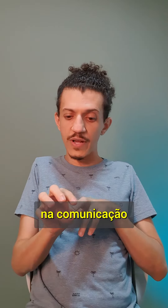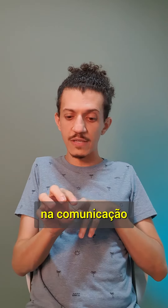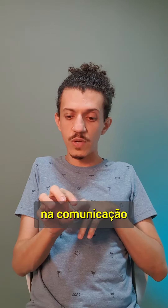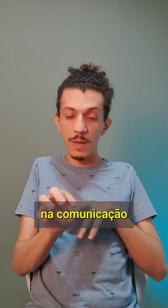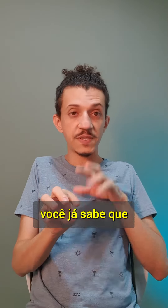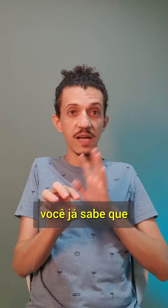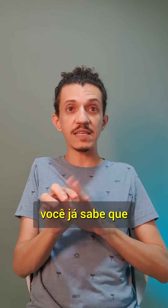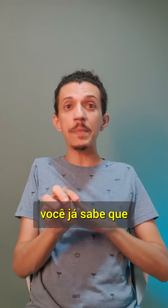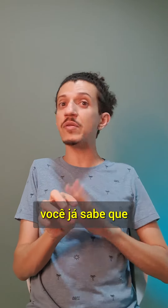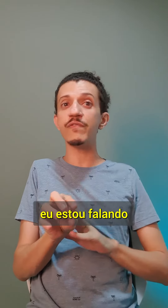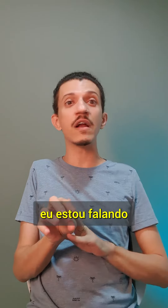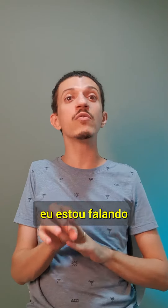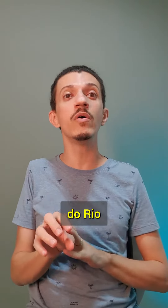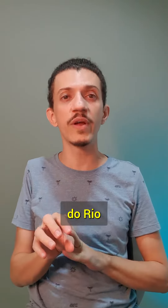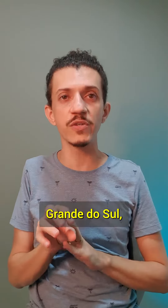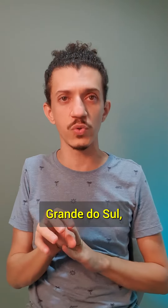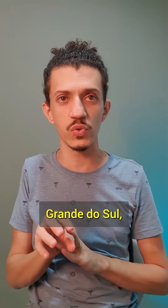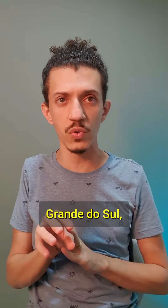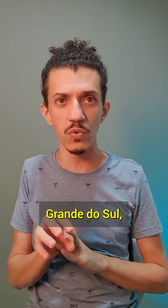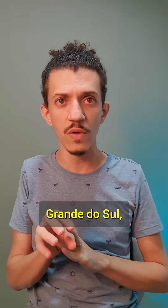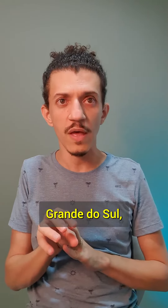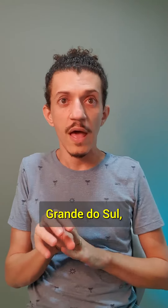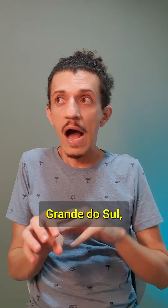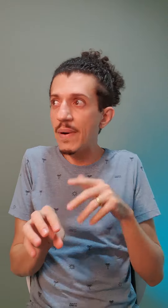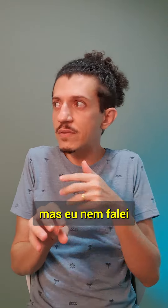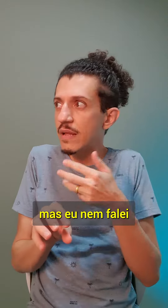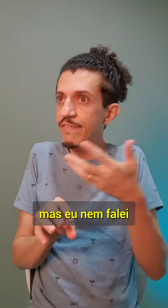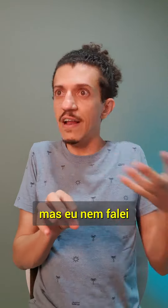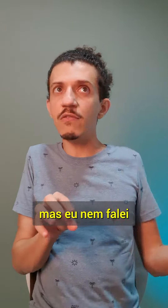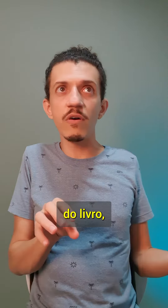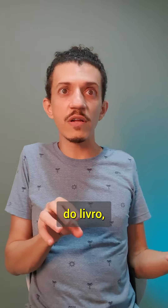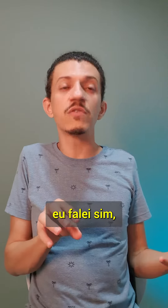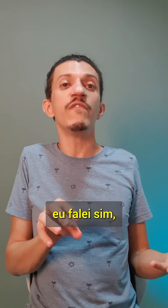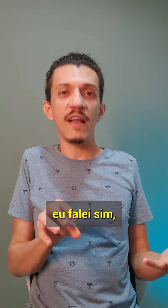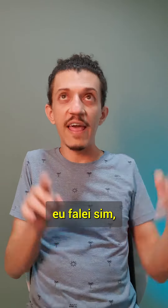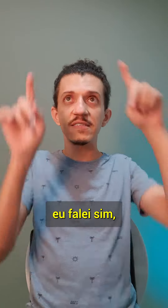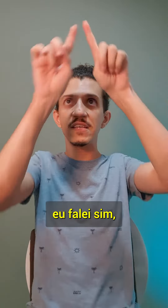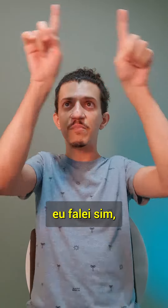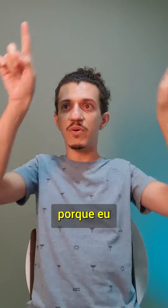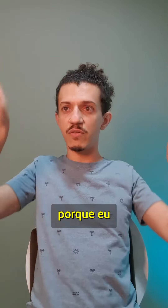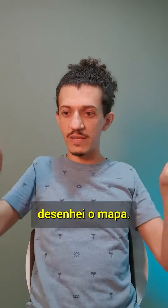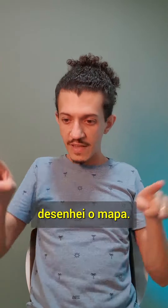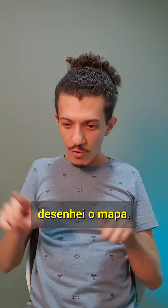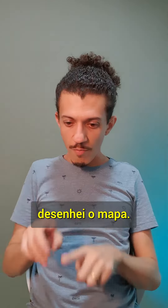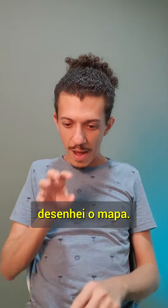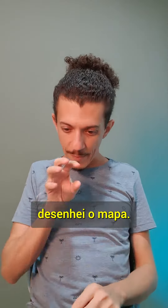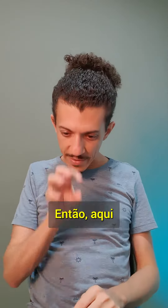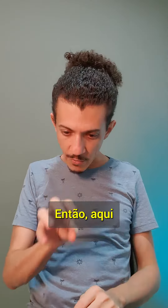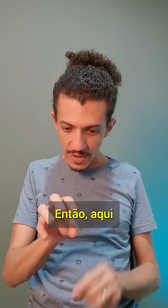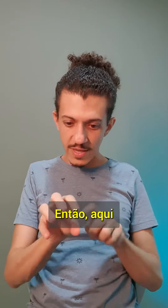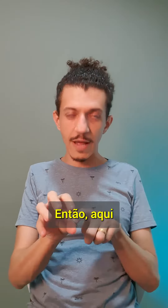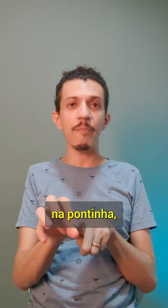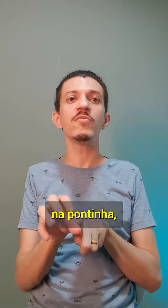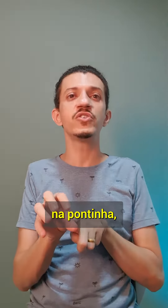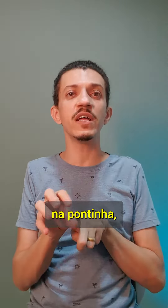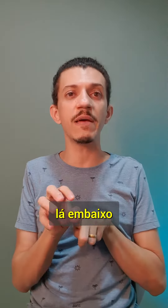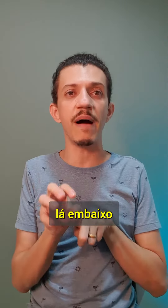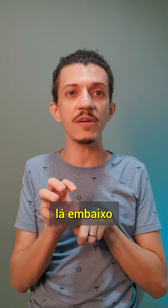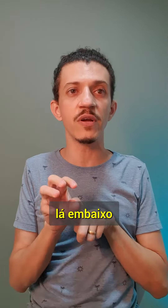comunicação Libras, você já sabe que eu estou falando do Rio Grande do Sul. Ah, mas eu nem falei do Rio Grande do Falei sim, porque eu desenhei o mapa, então aqui na pontinha lá embaixo